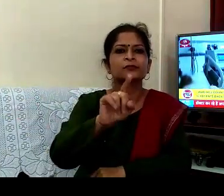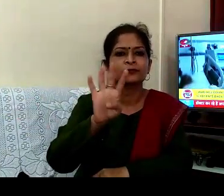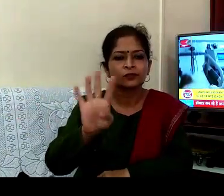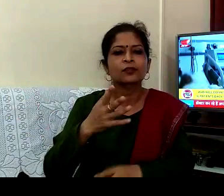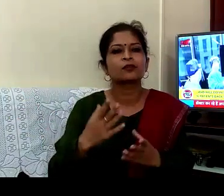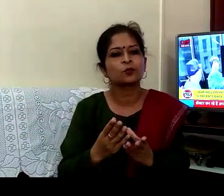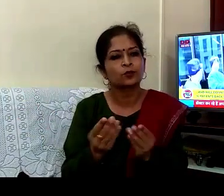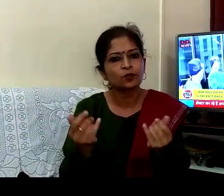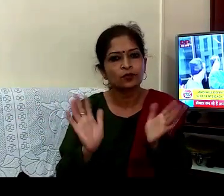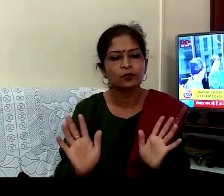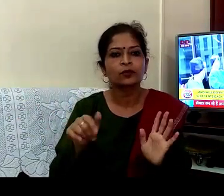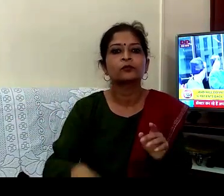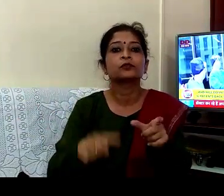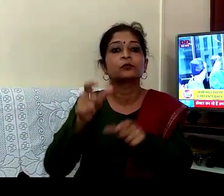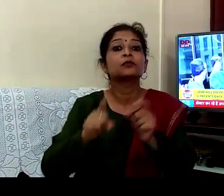جب